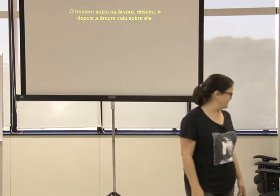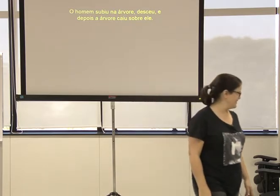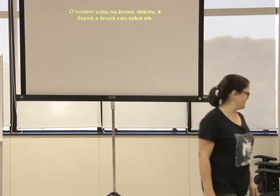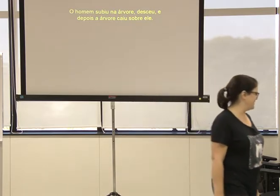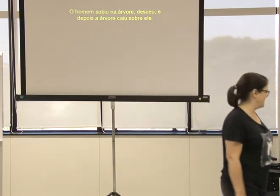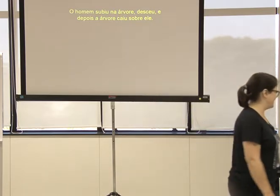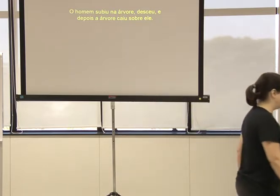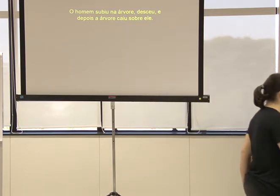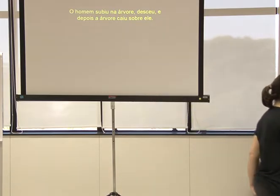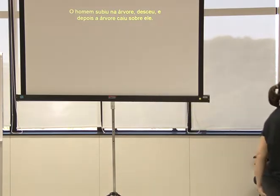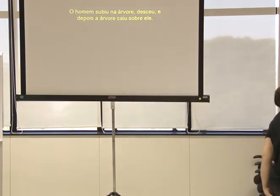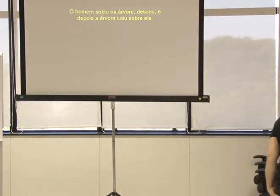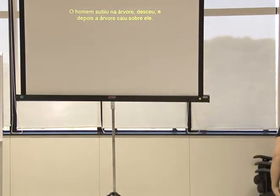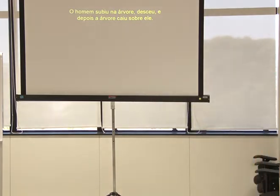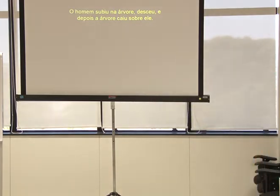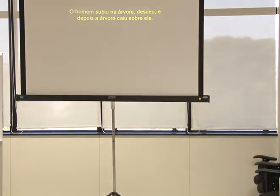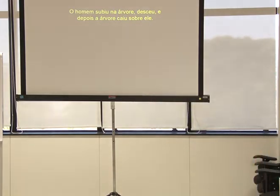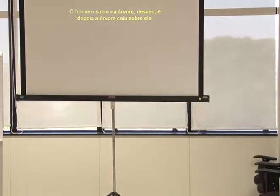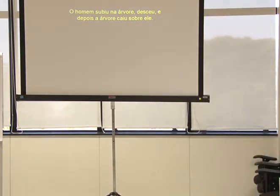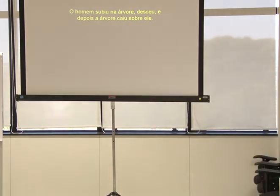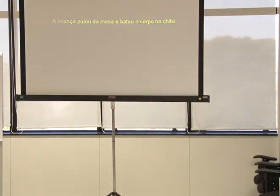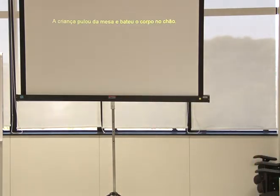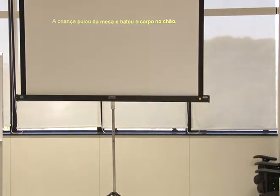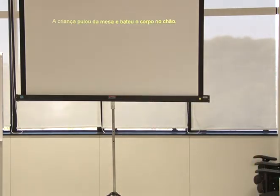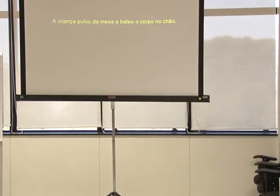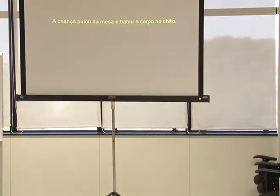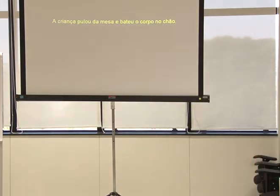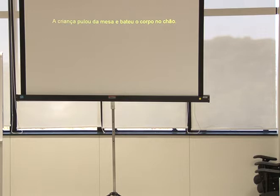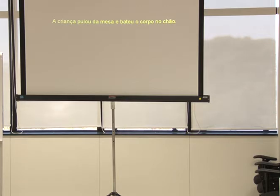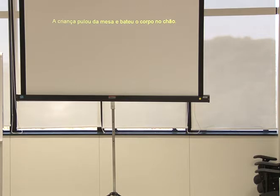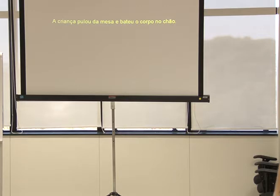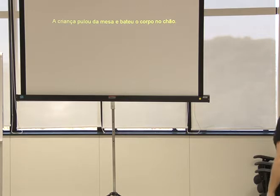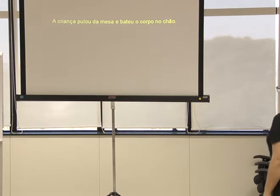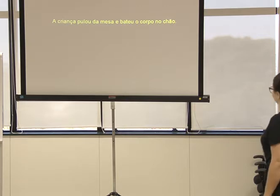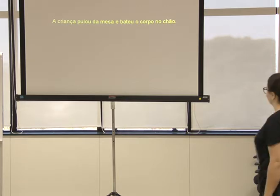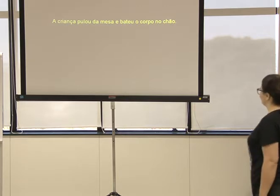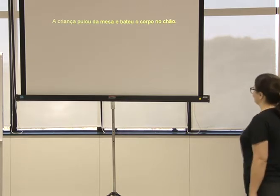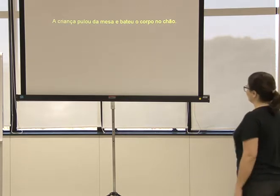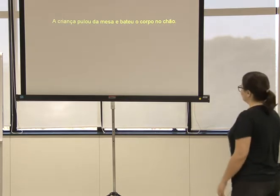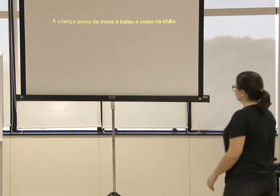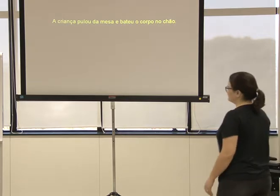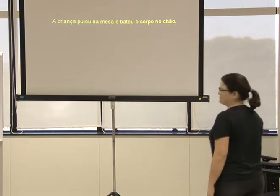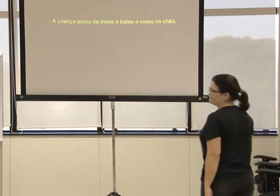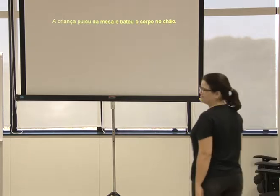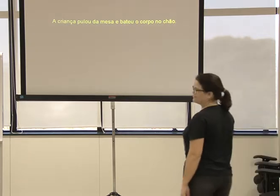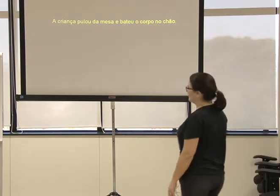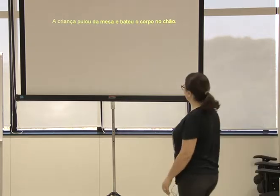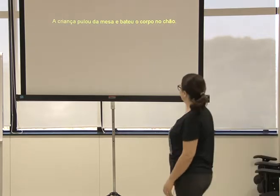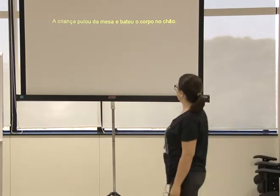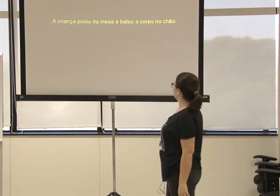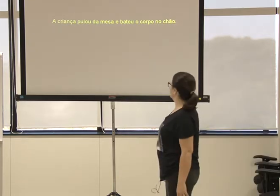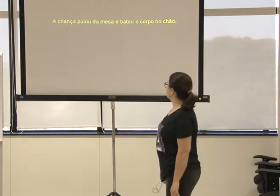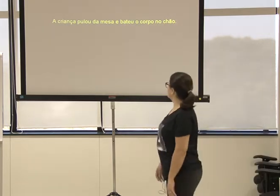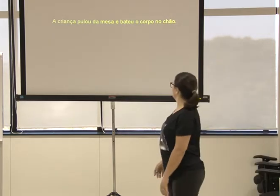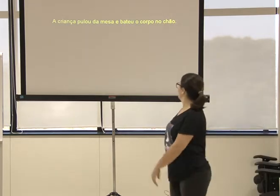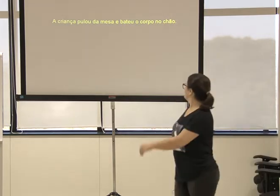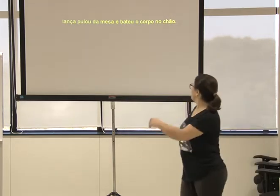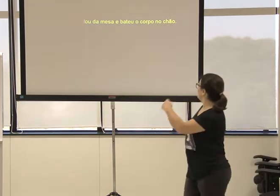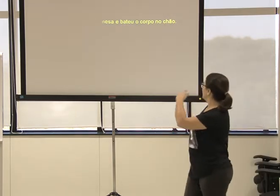Ou de ônibus. Ou, não, de ônibus ninguém merece. Estou contando, né? Porque de ônibus. Criança pulou da mesa